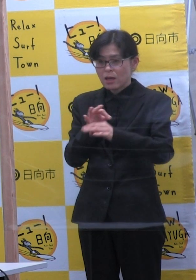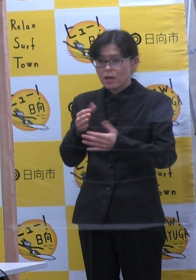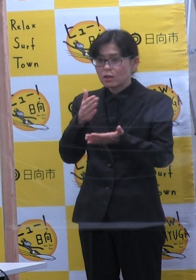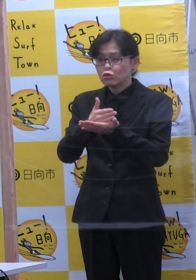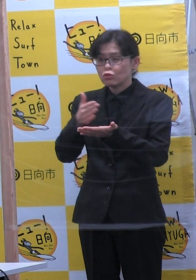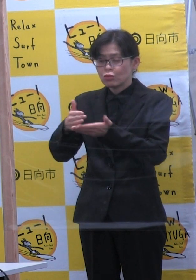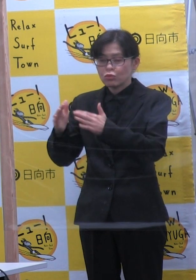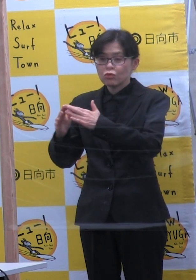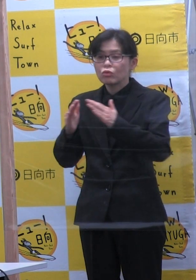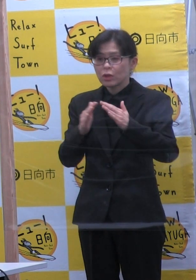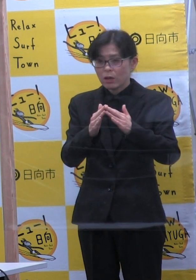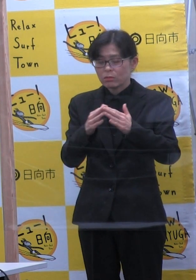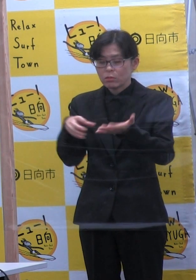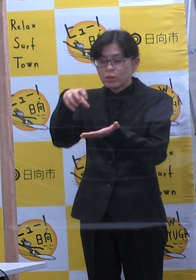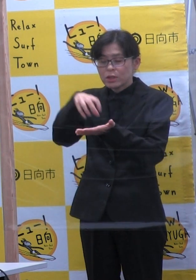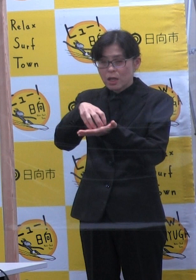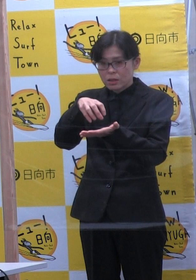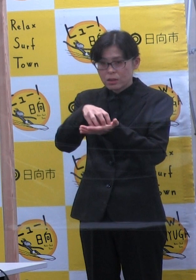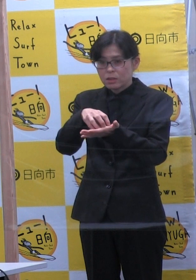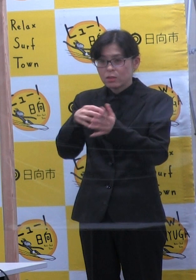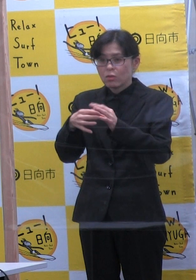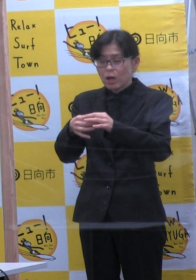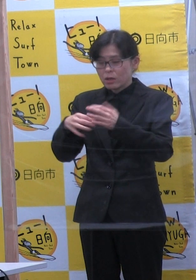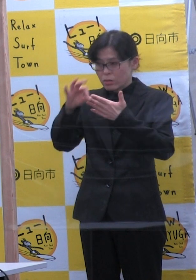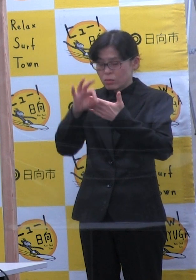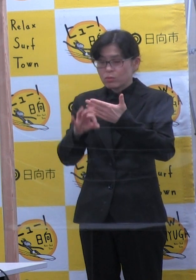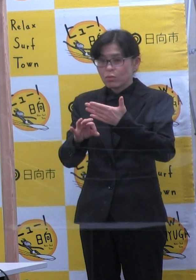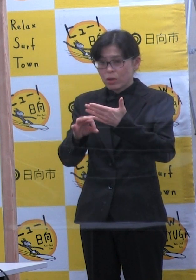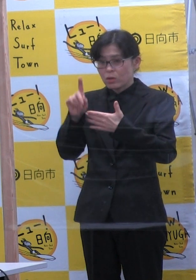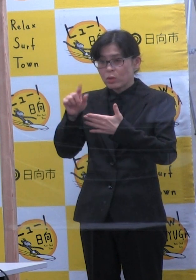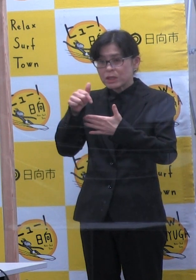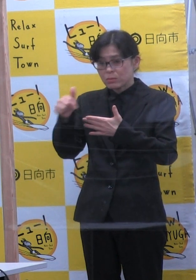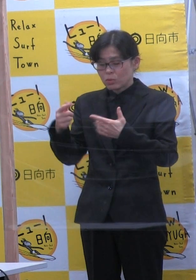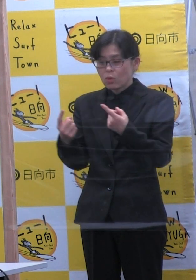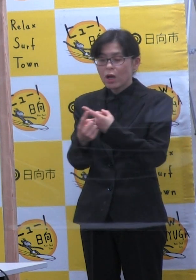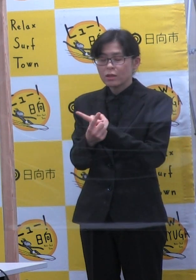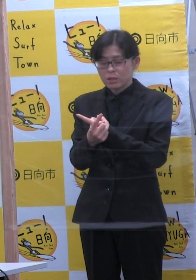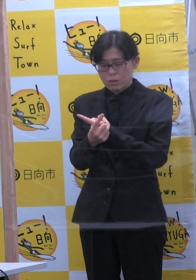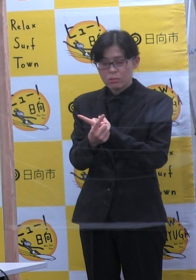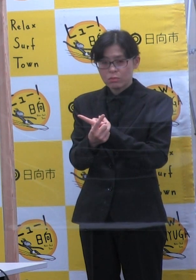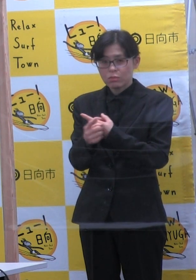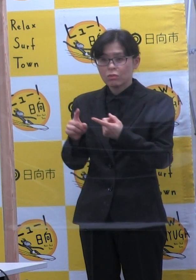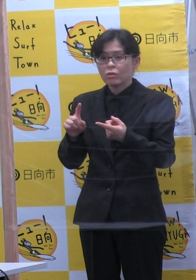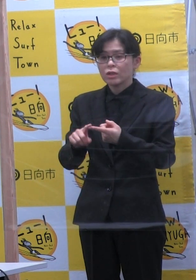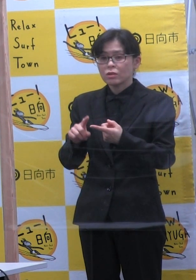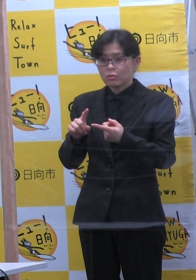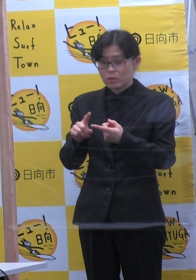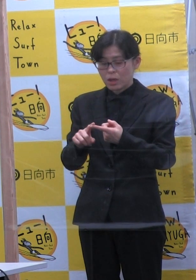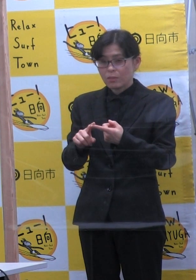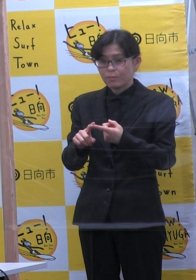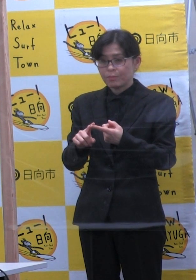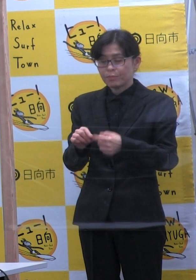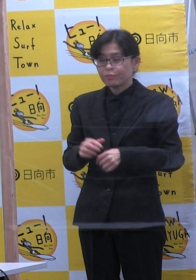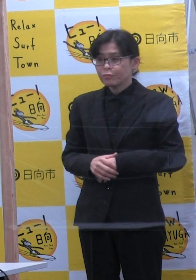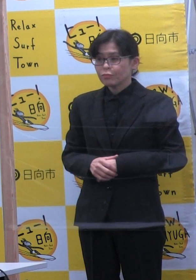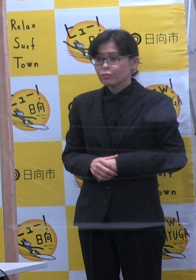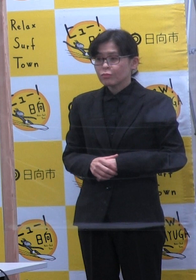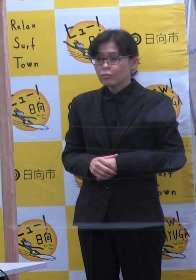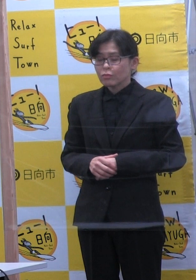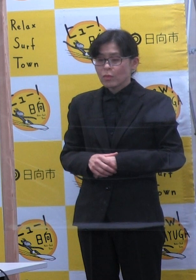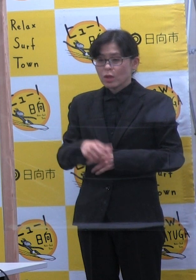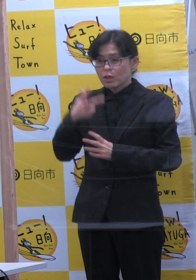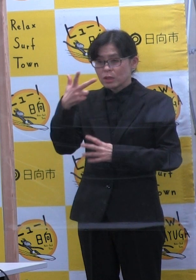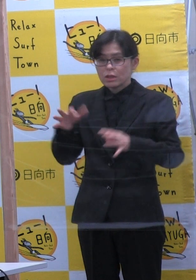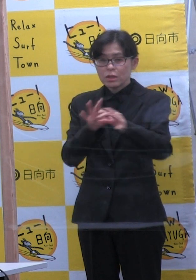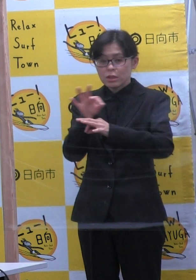置および管理に関する条例等の一部を改正する条例についてです。市営